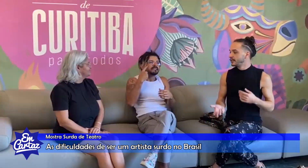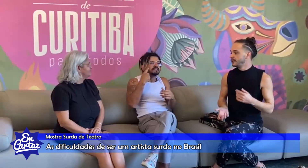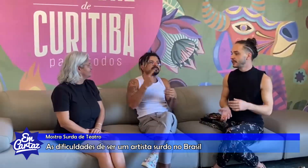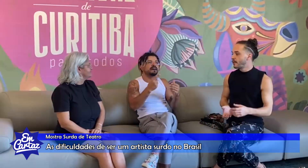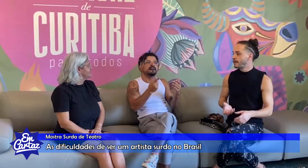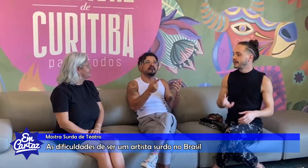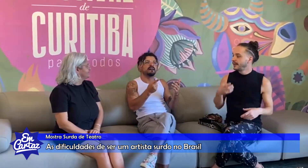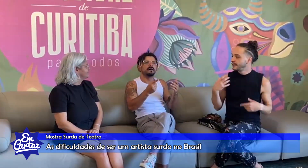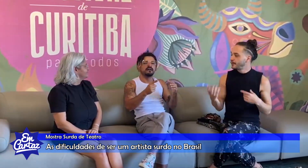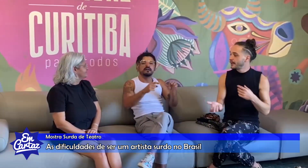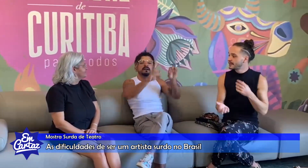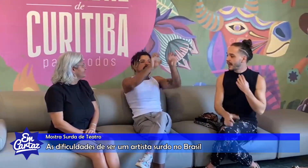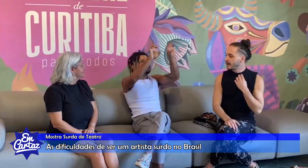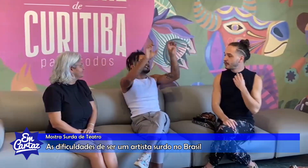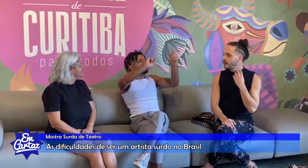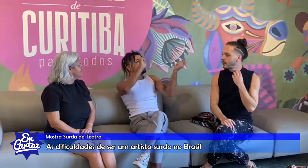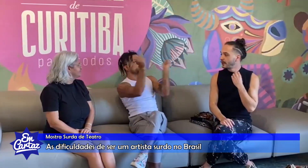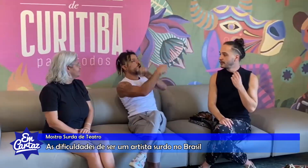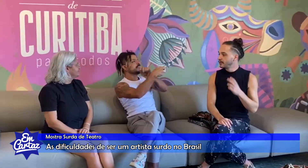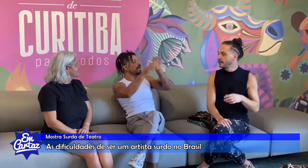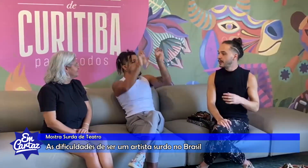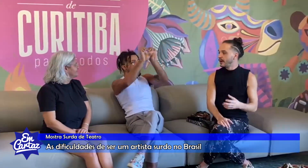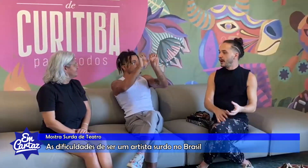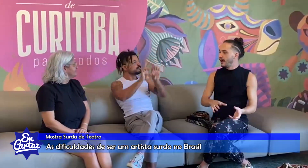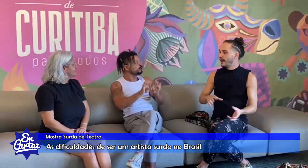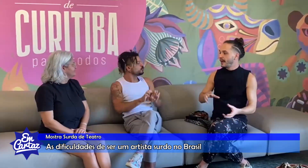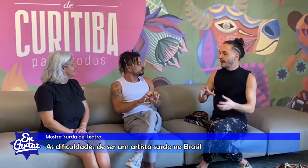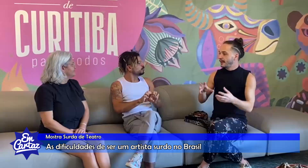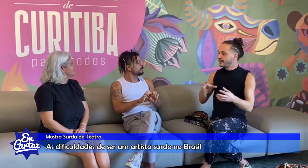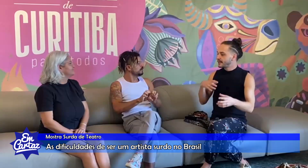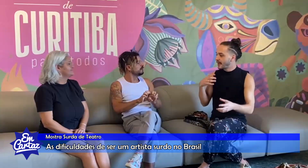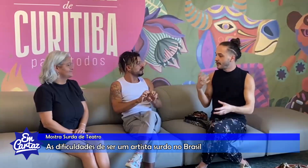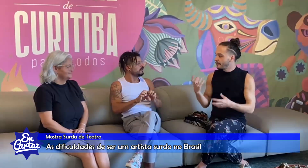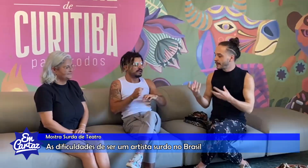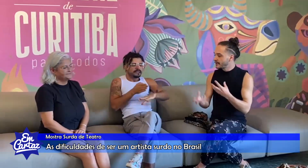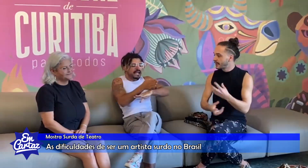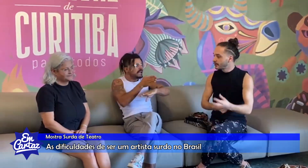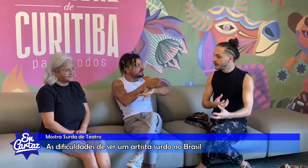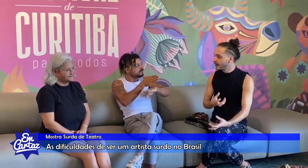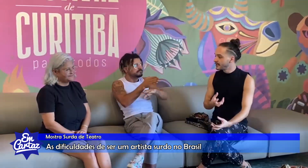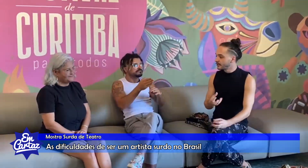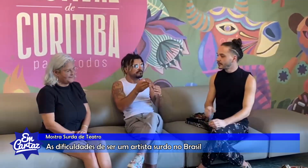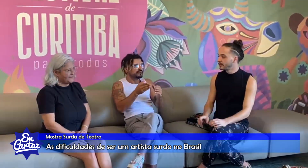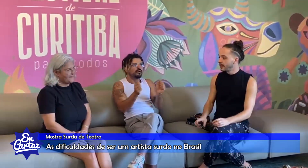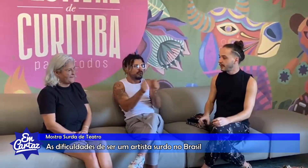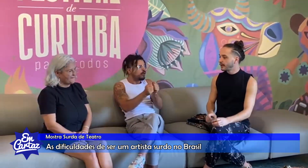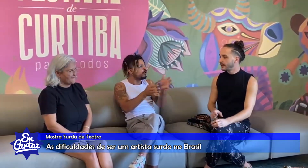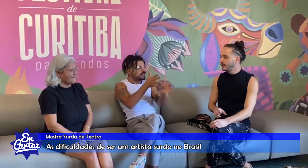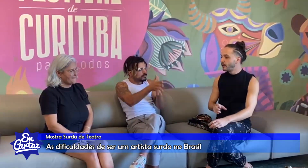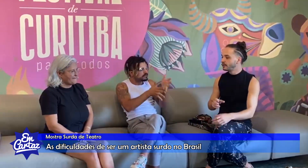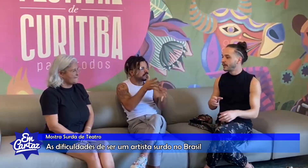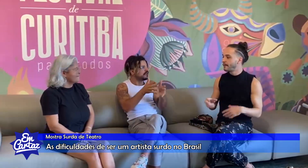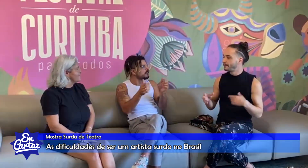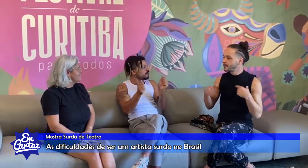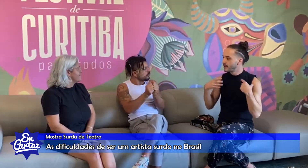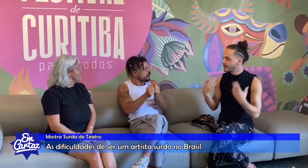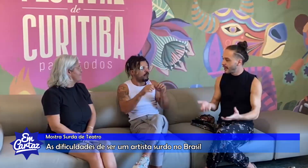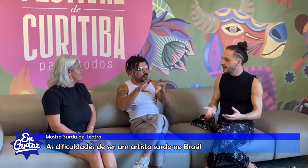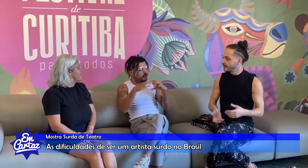de compreender e de pensar o quanto é necessário pensar toda uma estrutura outra de um acesso em